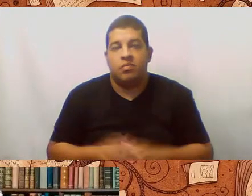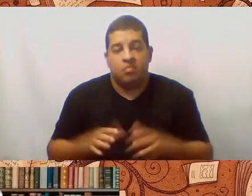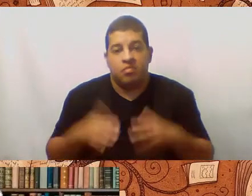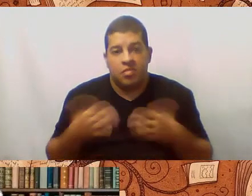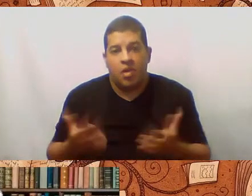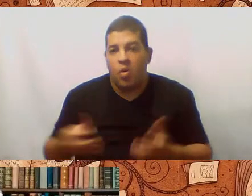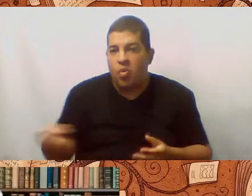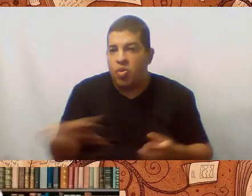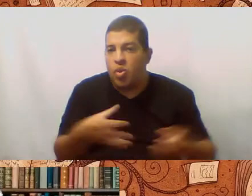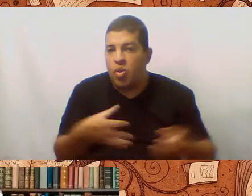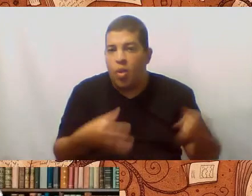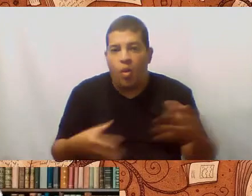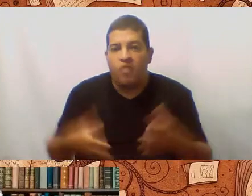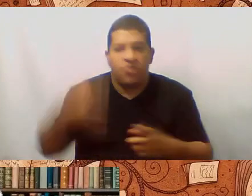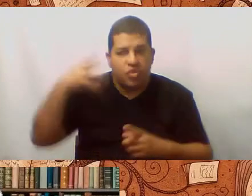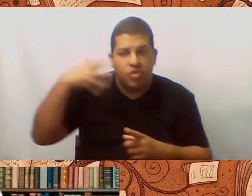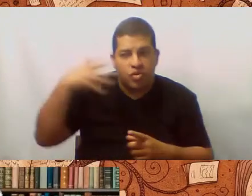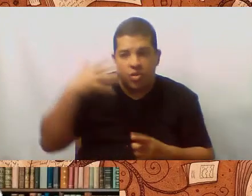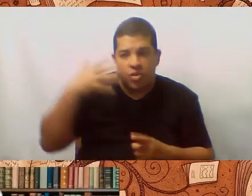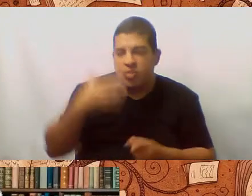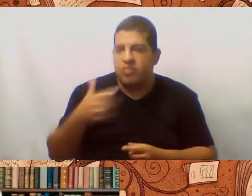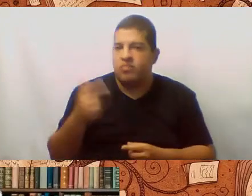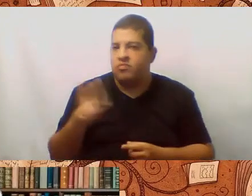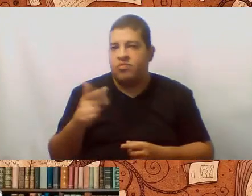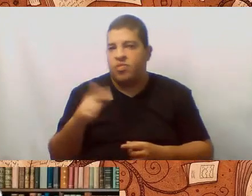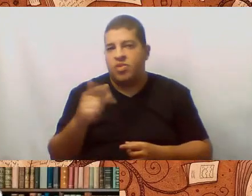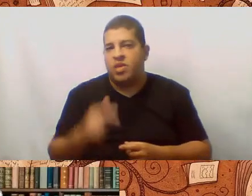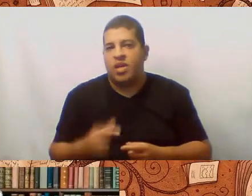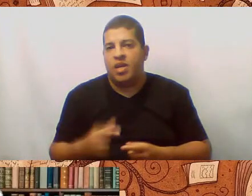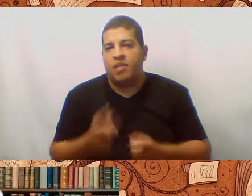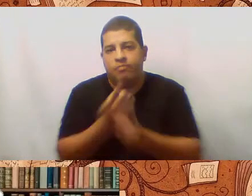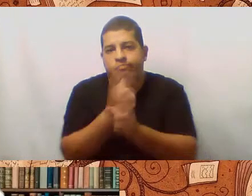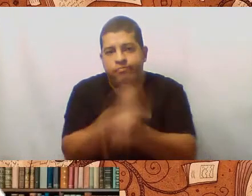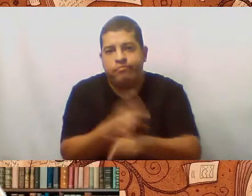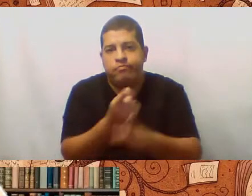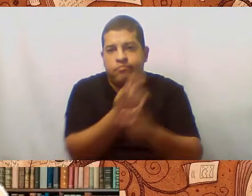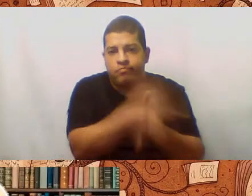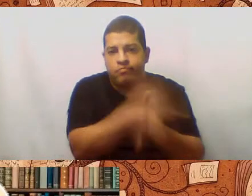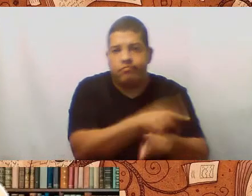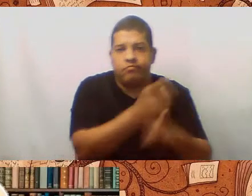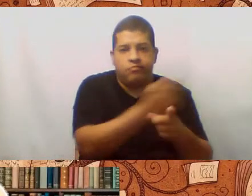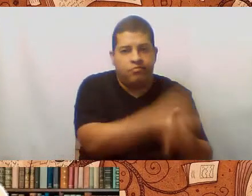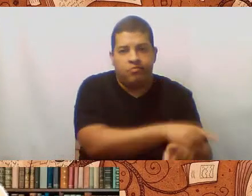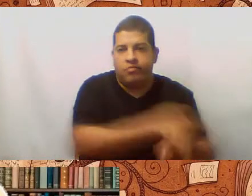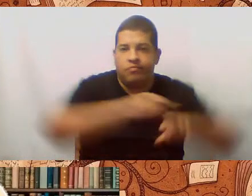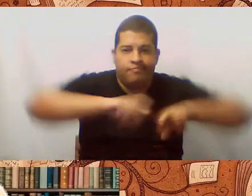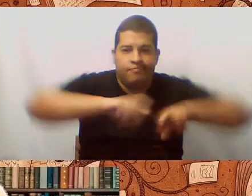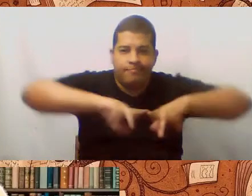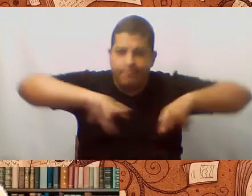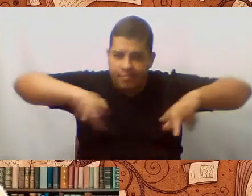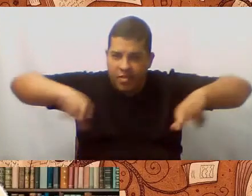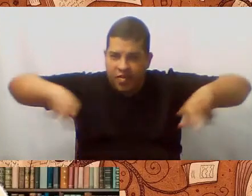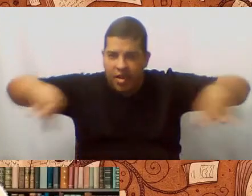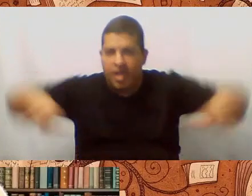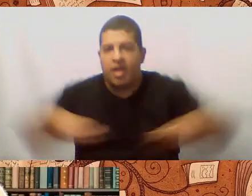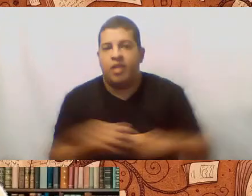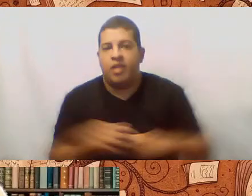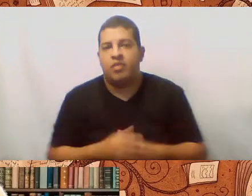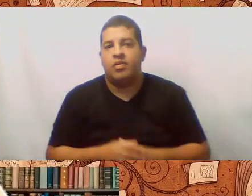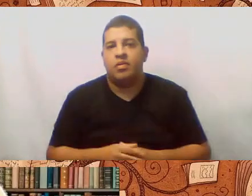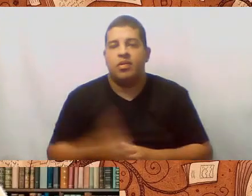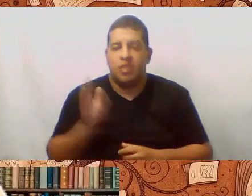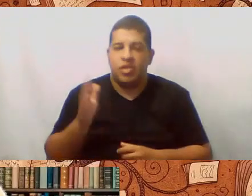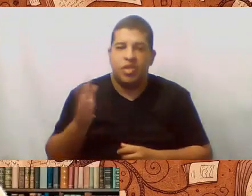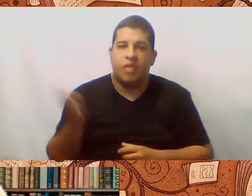discurso das ciências, como eles contradizem o discurso da ciência em relação a várias pautas que foram conquistadas